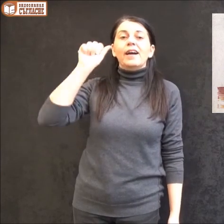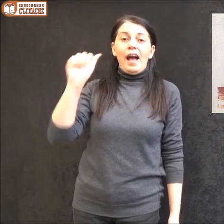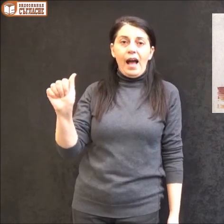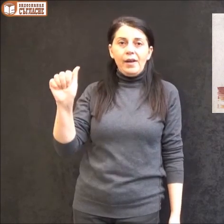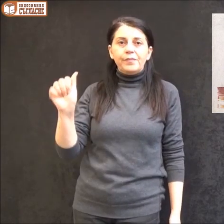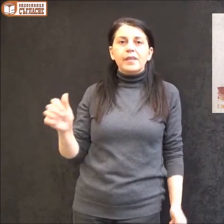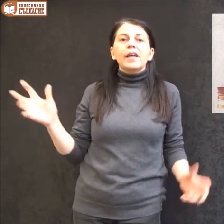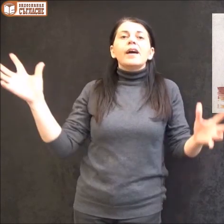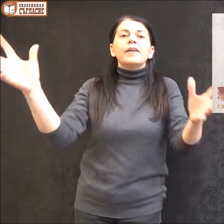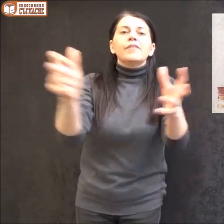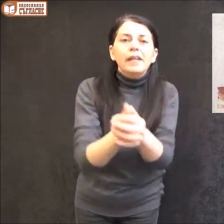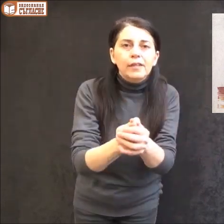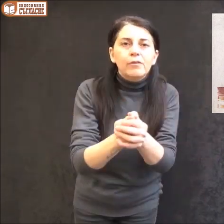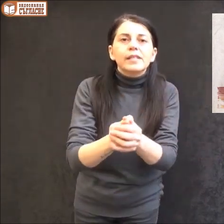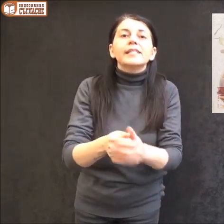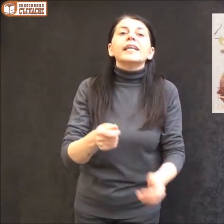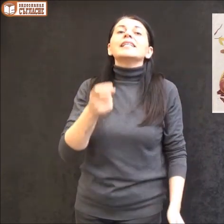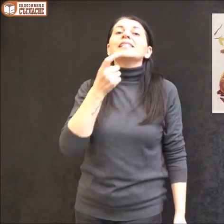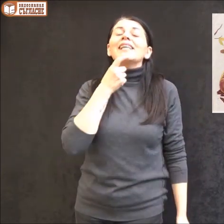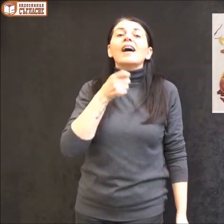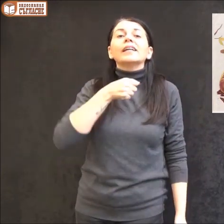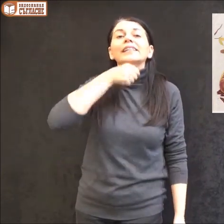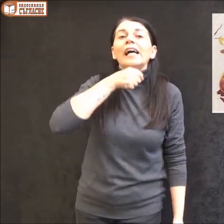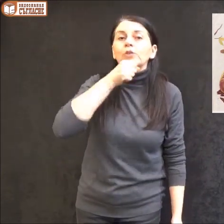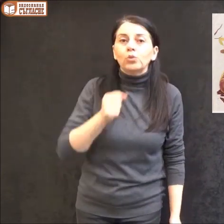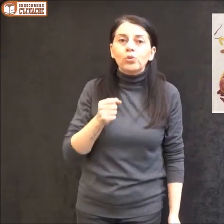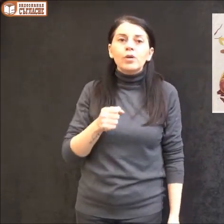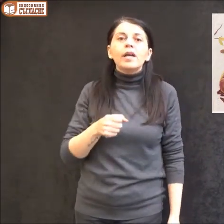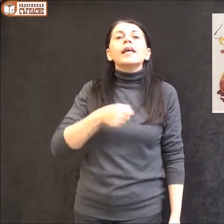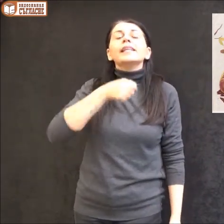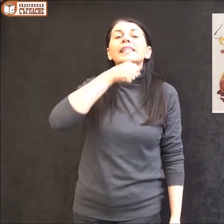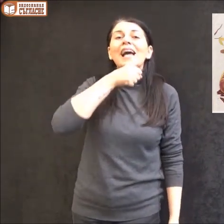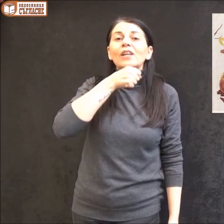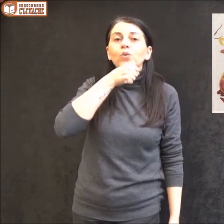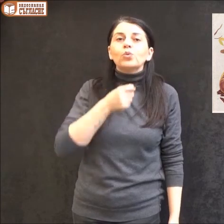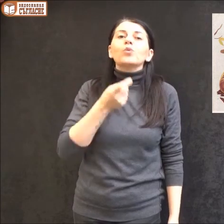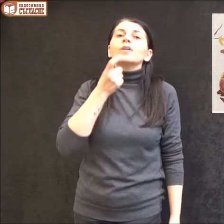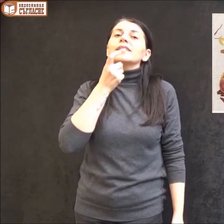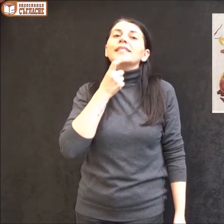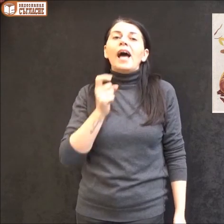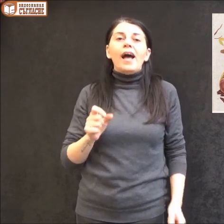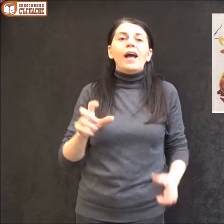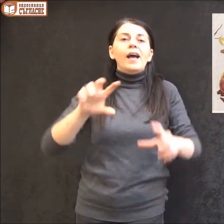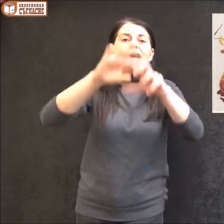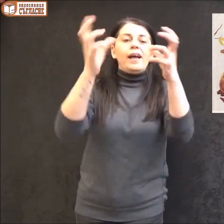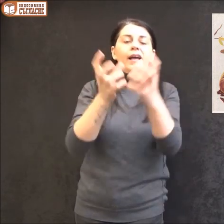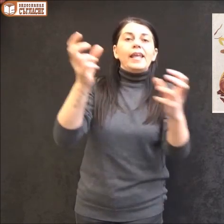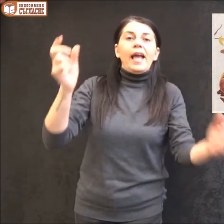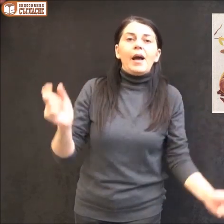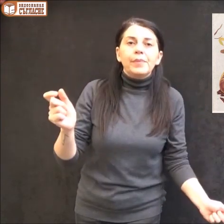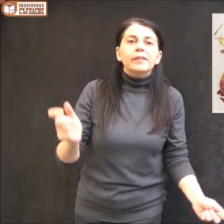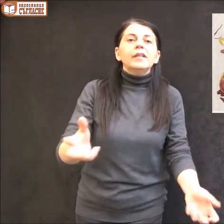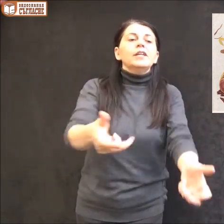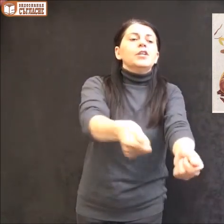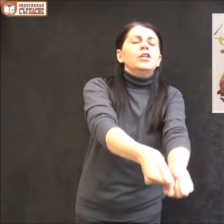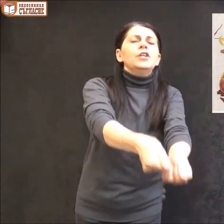М.И.К.А. Хванала се за дядото, дядото за рябата и